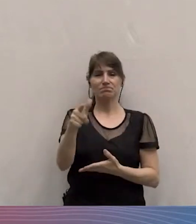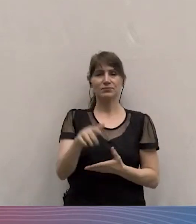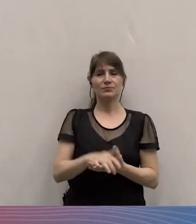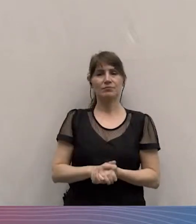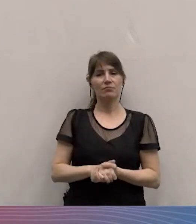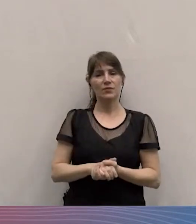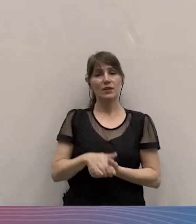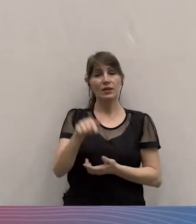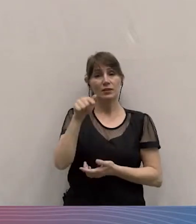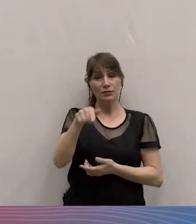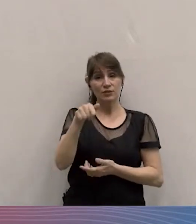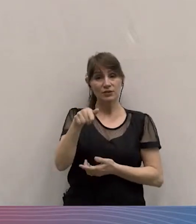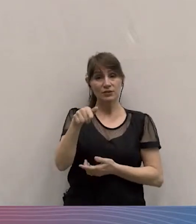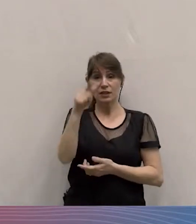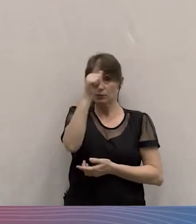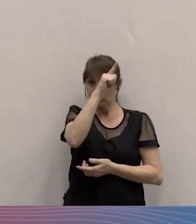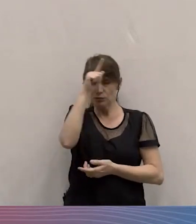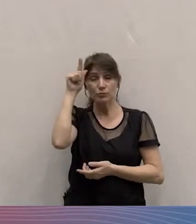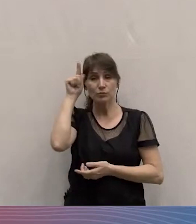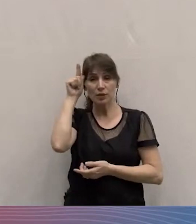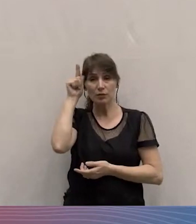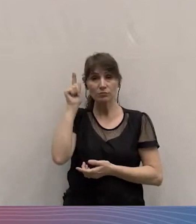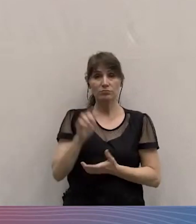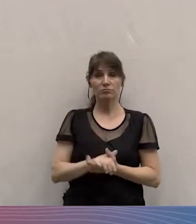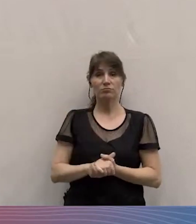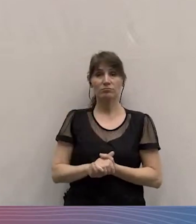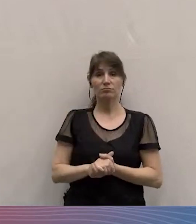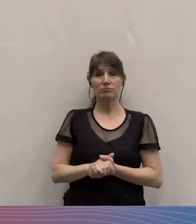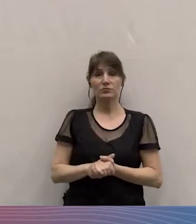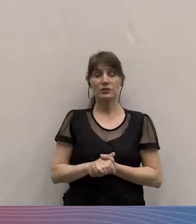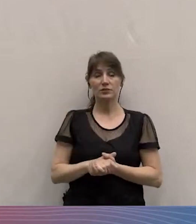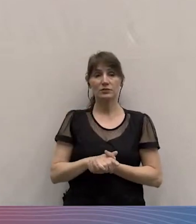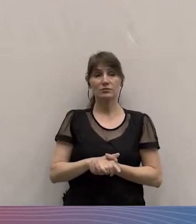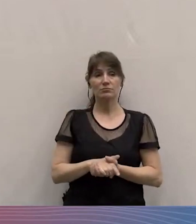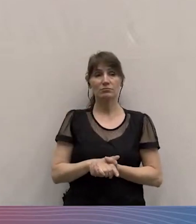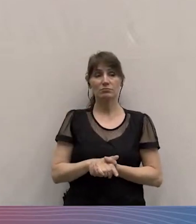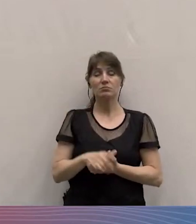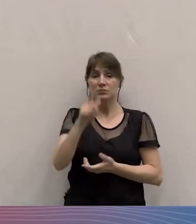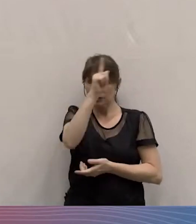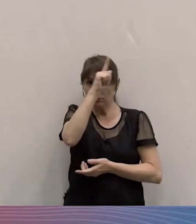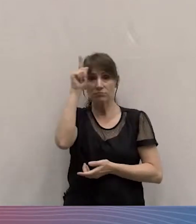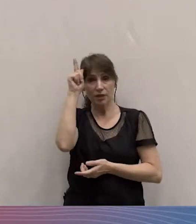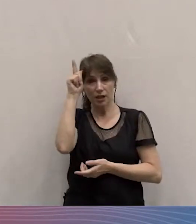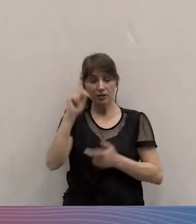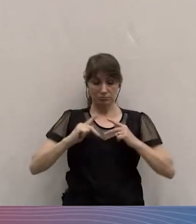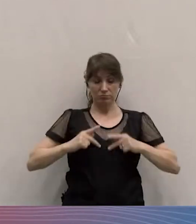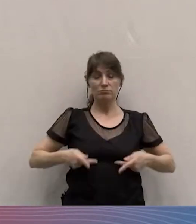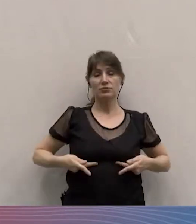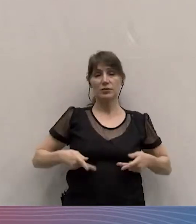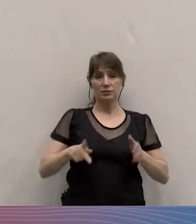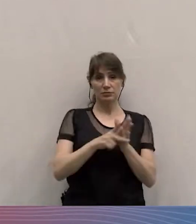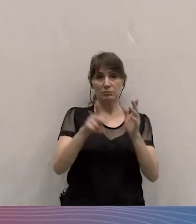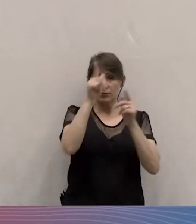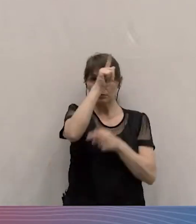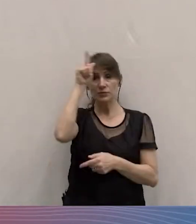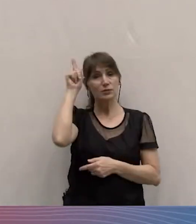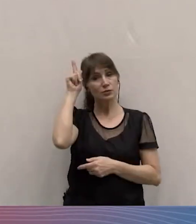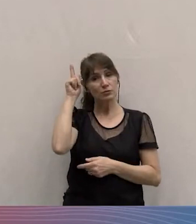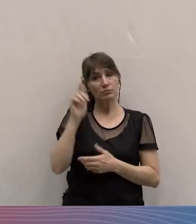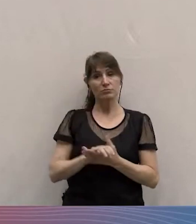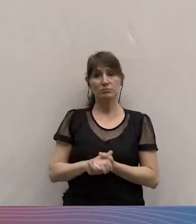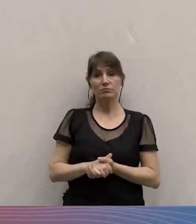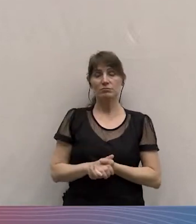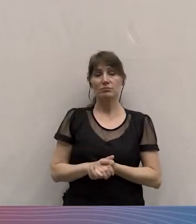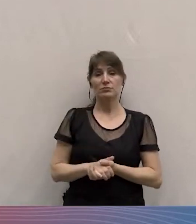Você judeu tem a natureza de ser um gentil, tem a natureza de um gentil. Isso também não serve para o